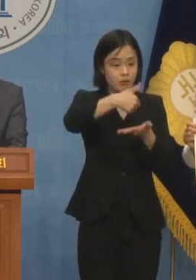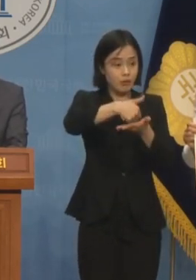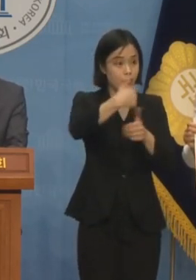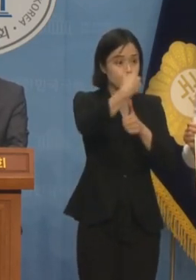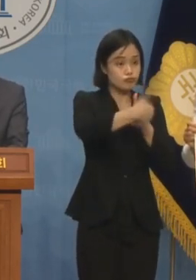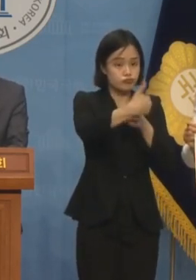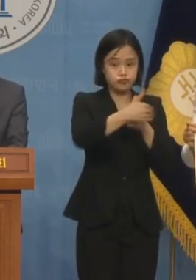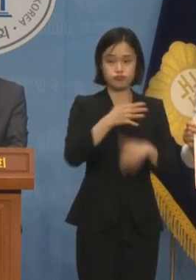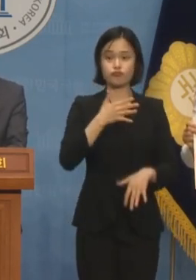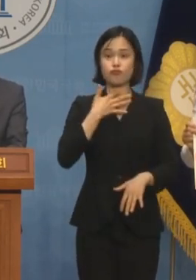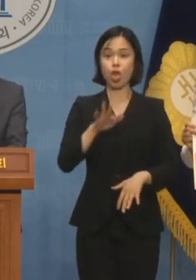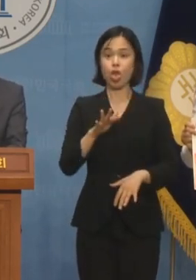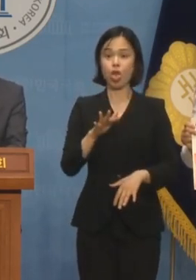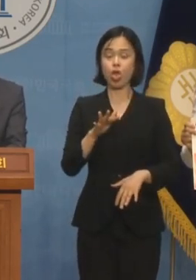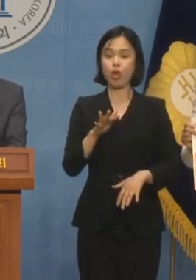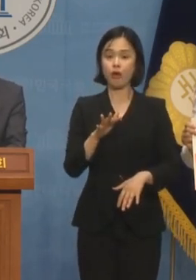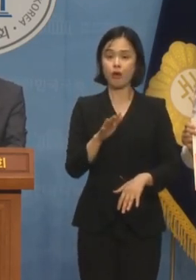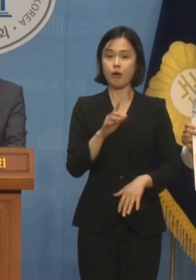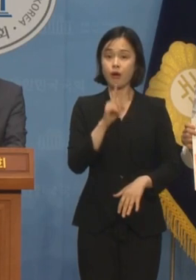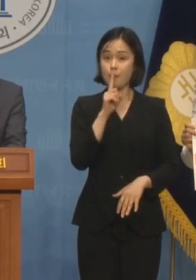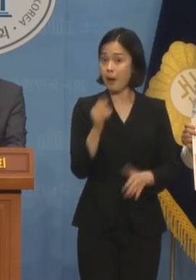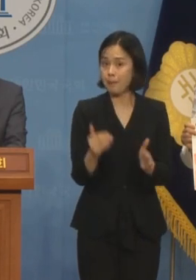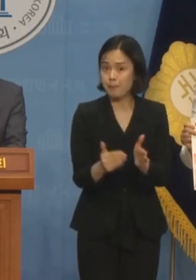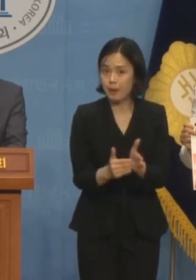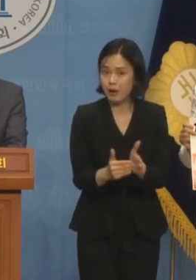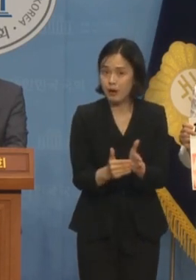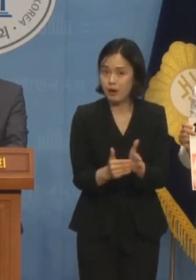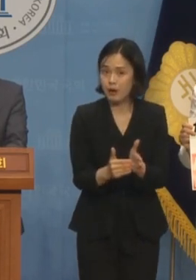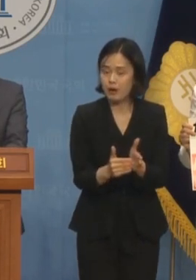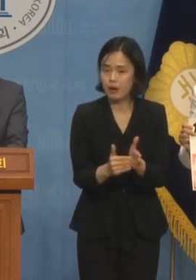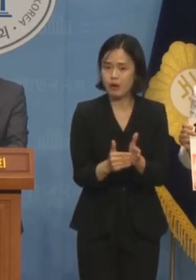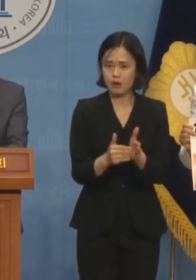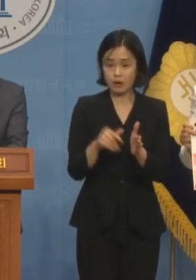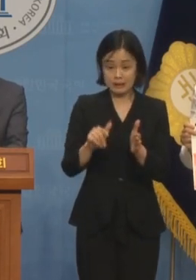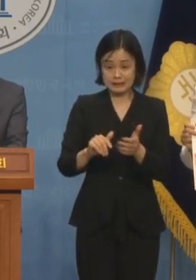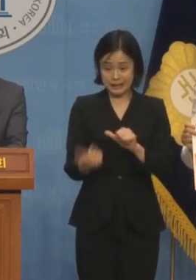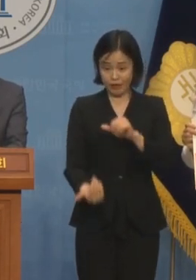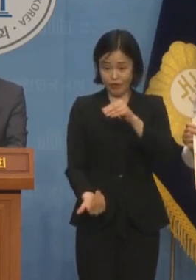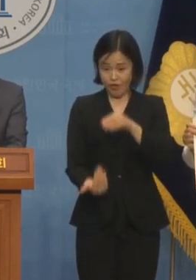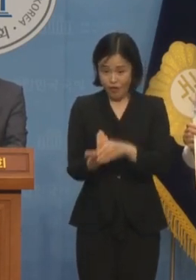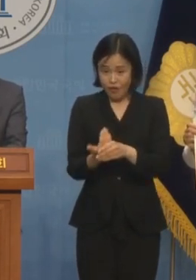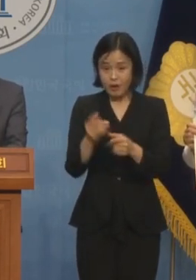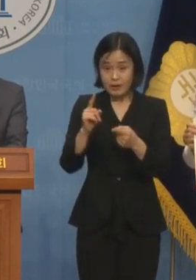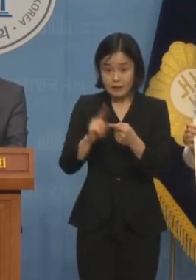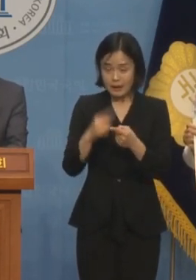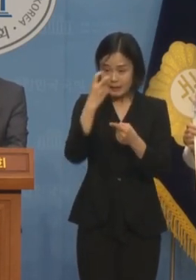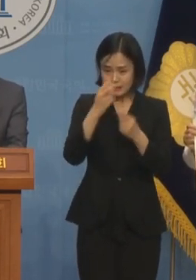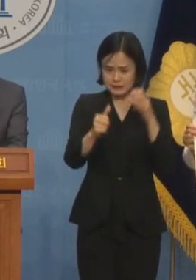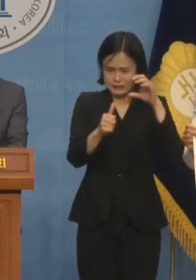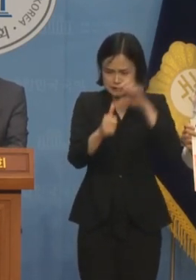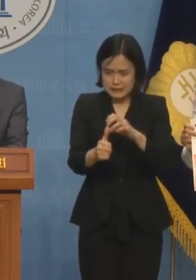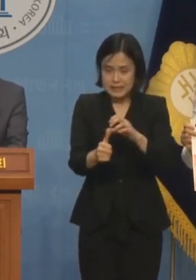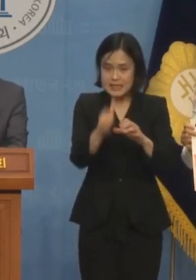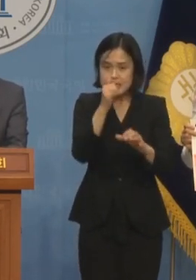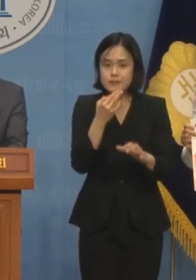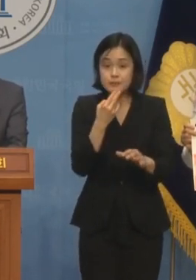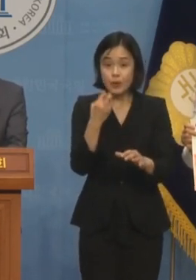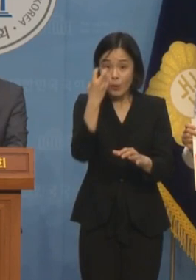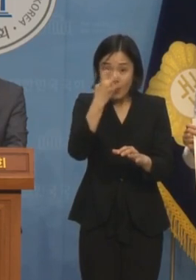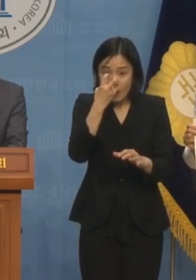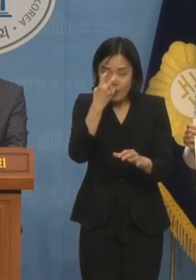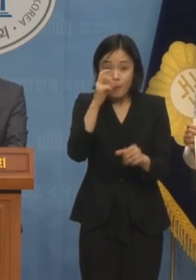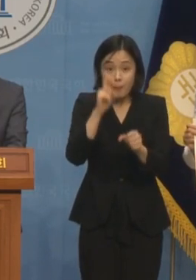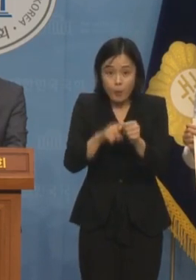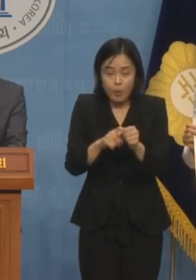증언했습니다. 최혜병 사건 수사협 진실 규명에 있어서 두 사람의 통신 내역과 휴대전화 확보도 정말